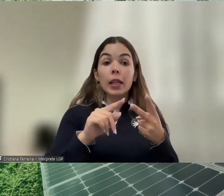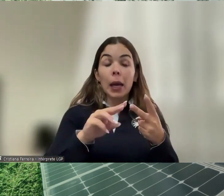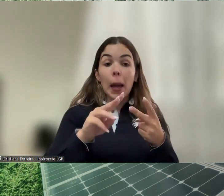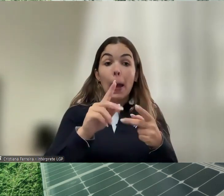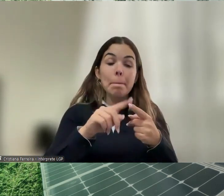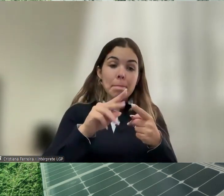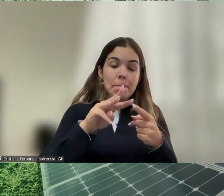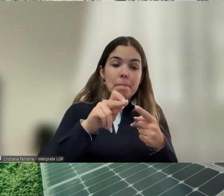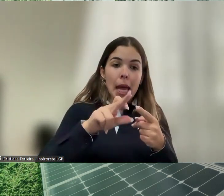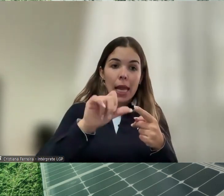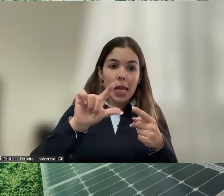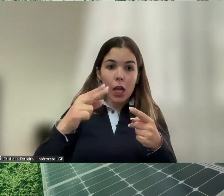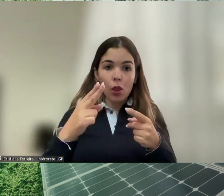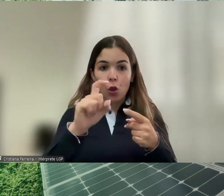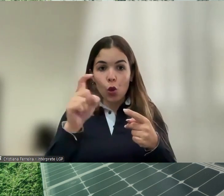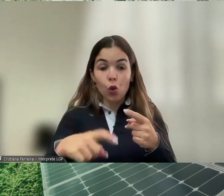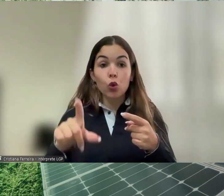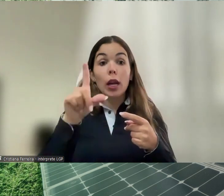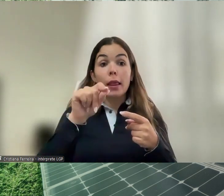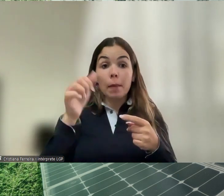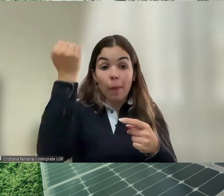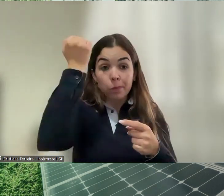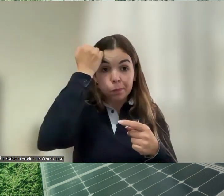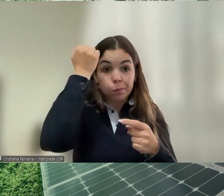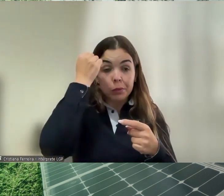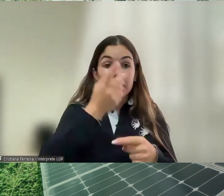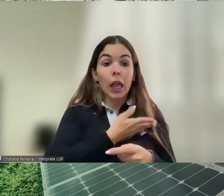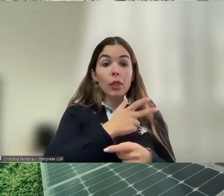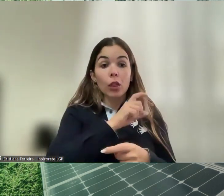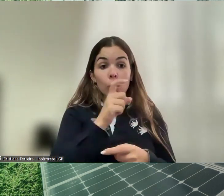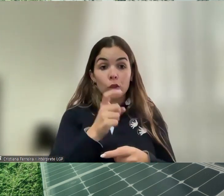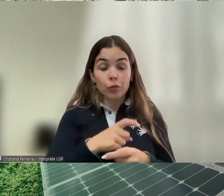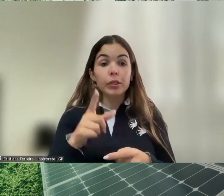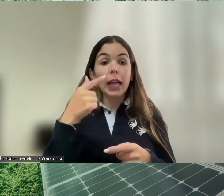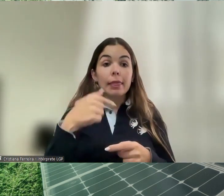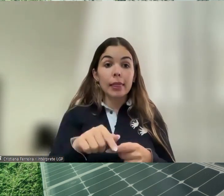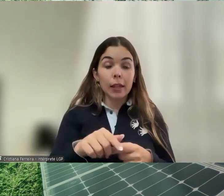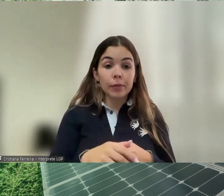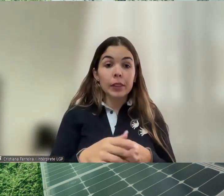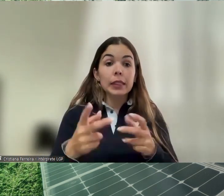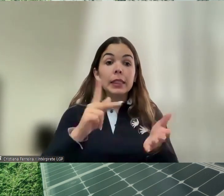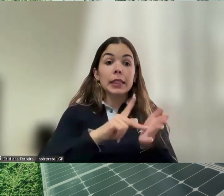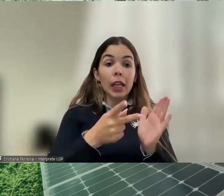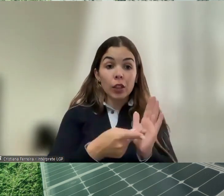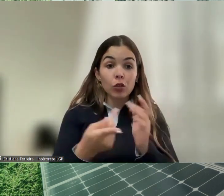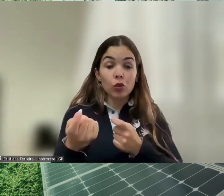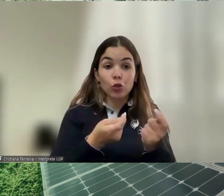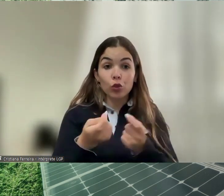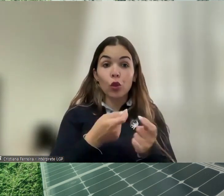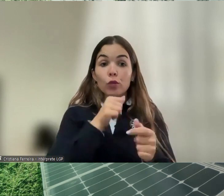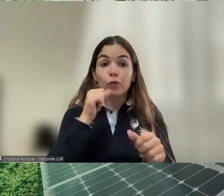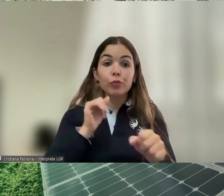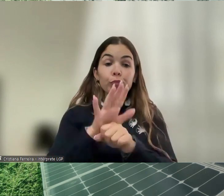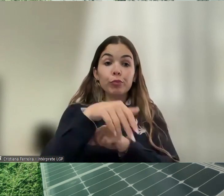e mestre em Engenharia do Ambiente e doutorada pelo Programa Doutoral do Mar Ciências, Tecnologias e Gestão do Mar da Universidade de